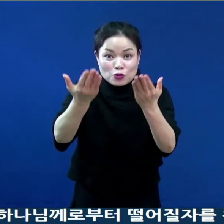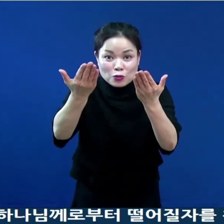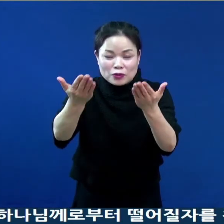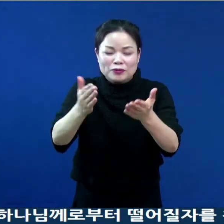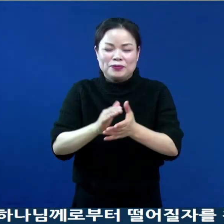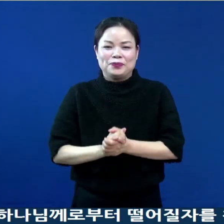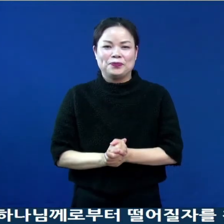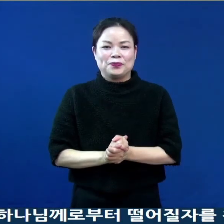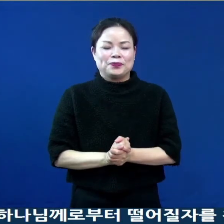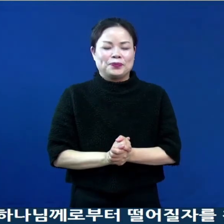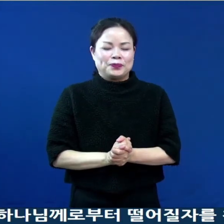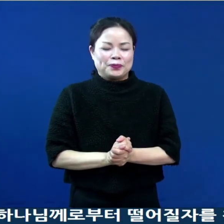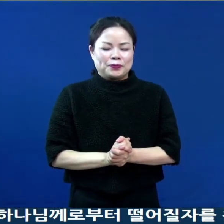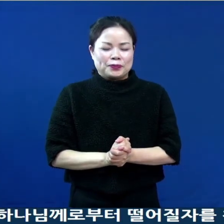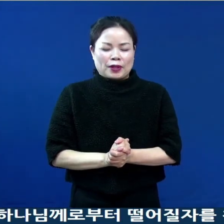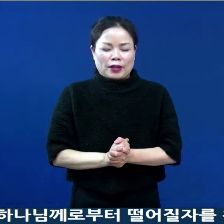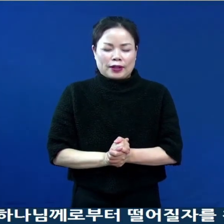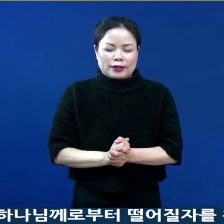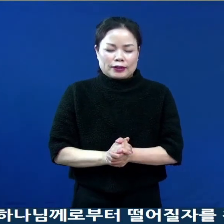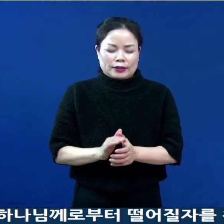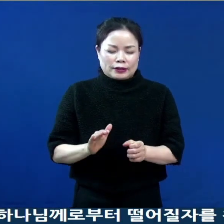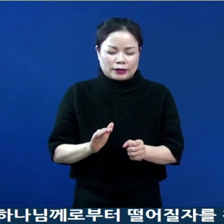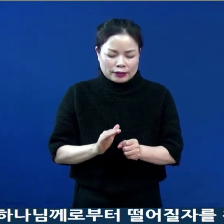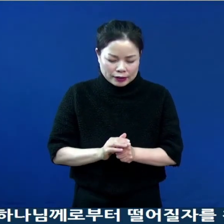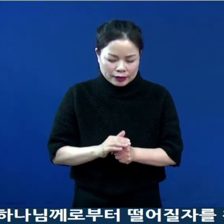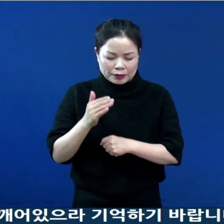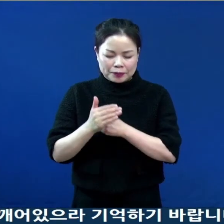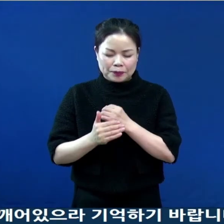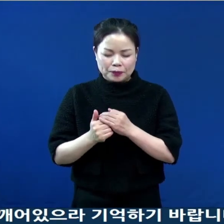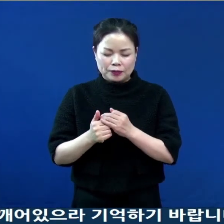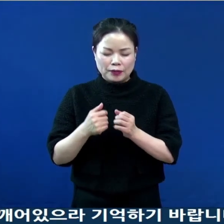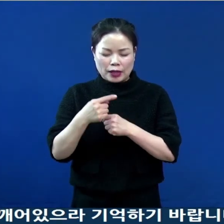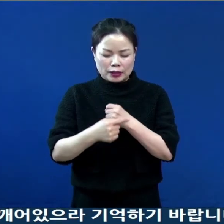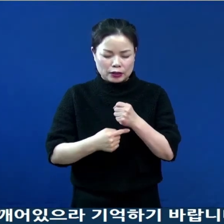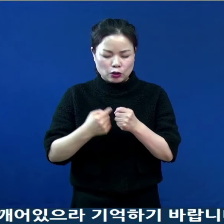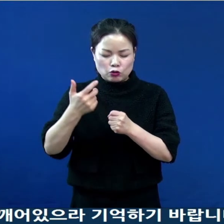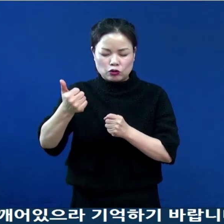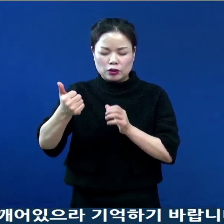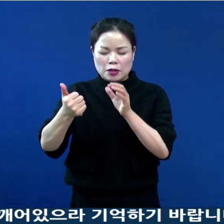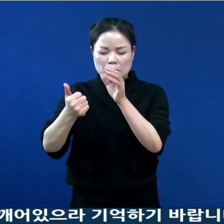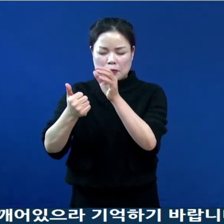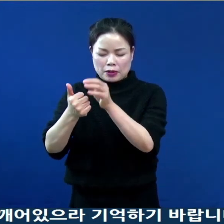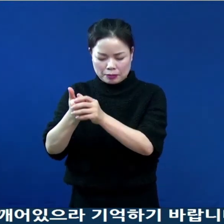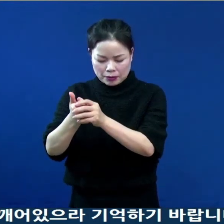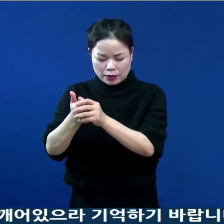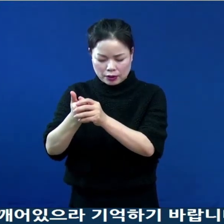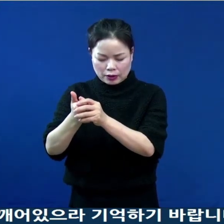기도하겠습니다. 살아계신 아버지 하나님, 한 해를 주님 손에 맡겨드립니다.